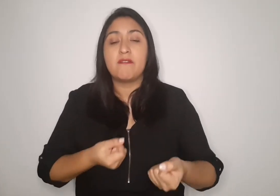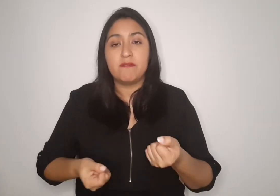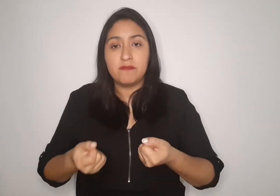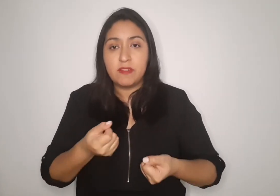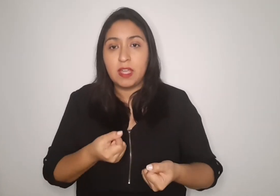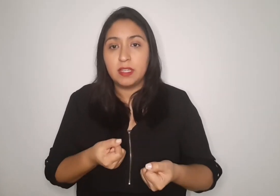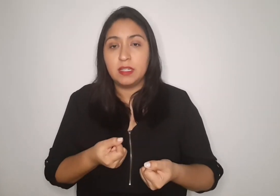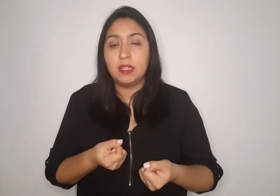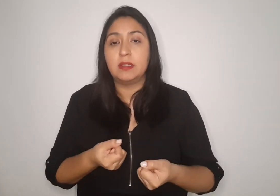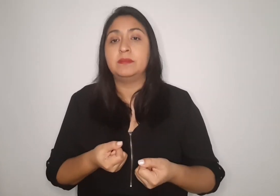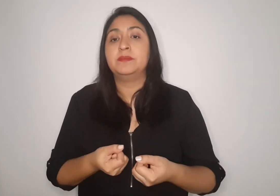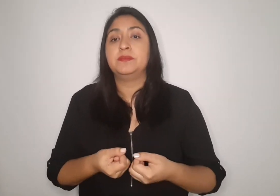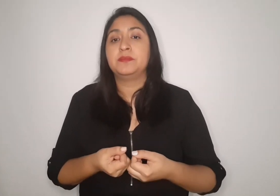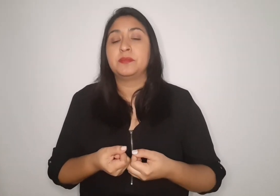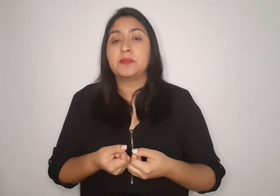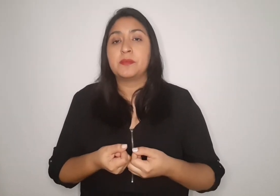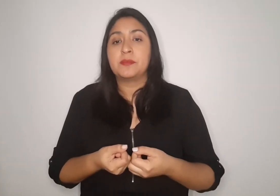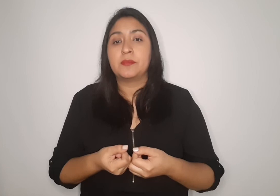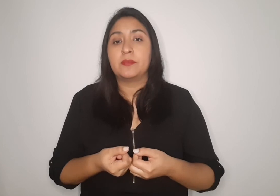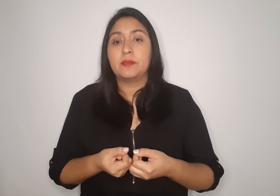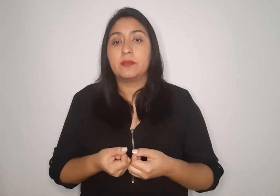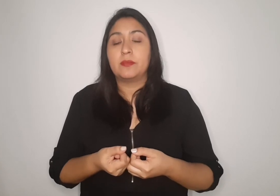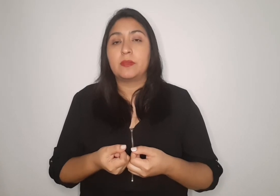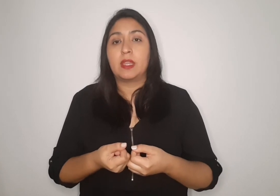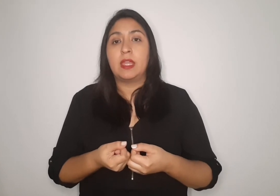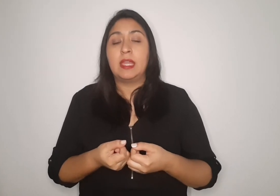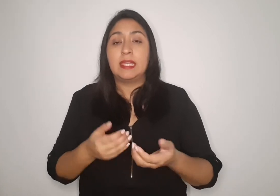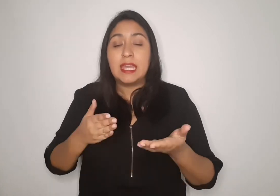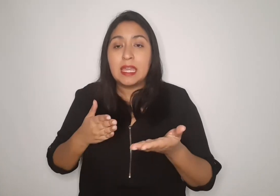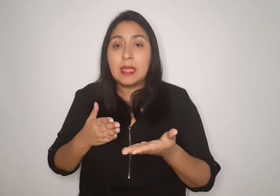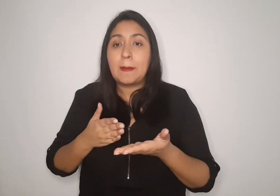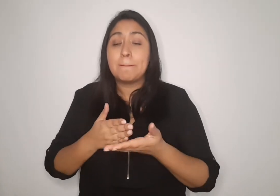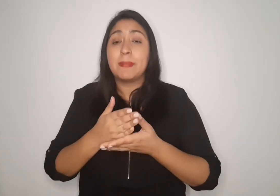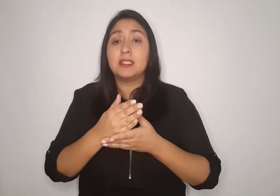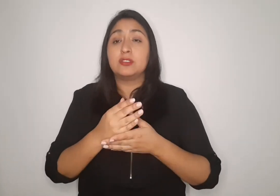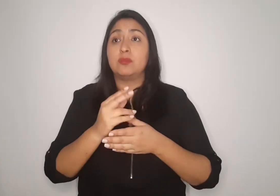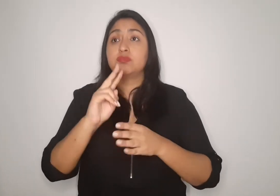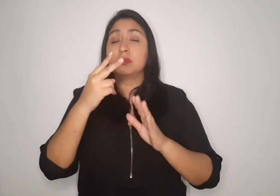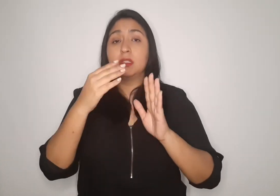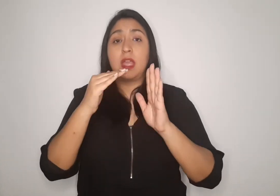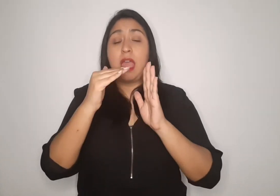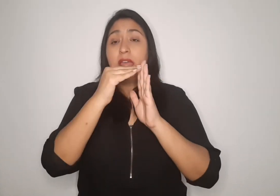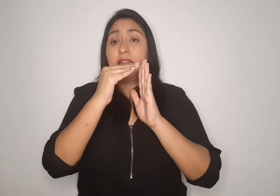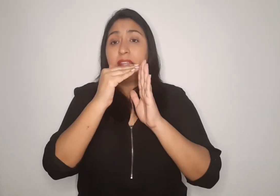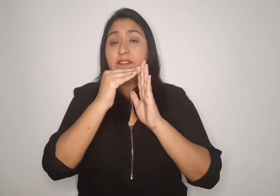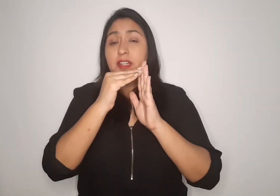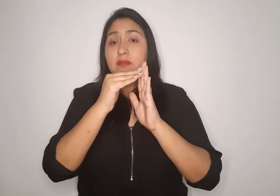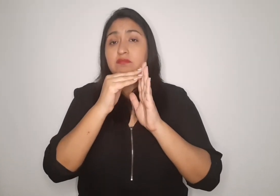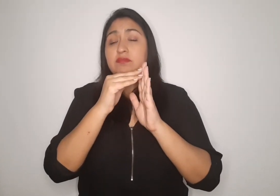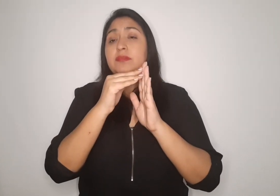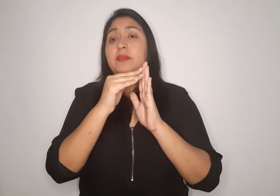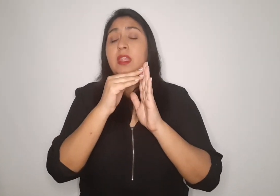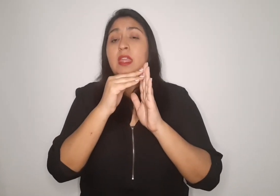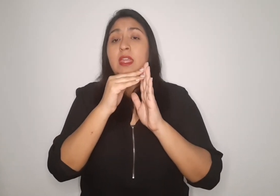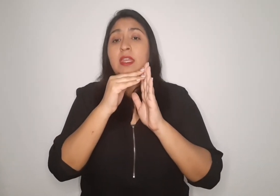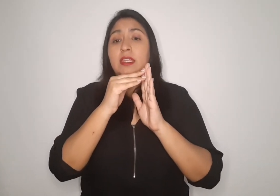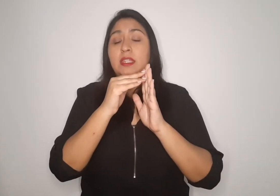Pelón arriba y terminó abajo en la plaza, ¿ya? Con Yeyipún, con Cultrunes y baile.